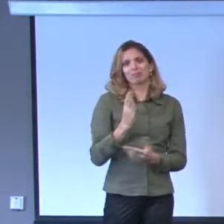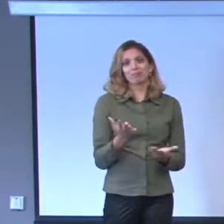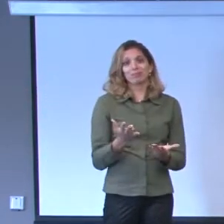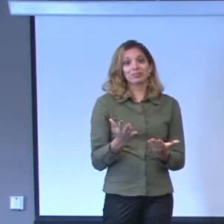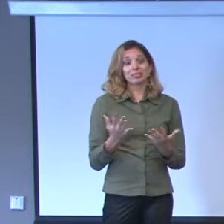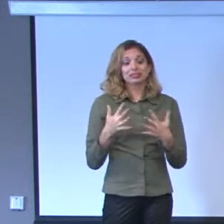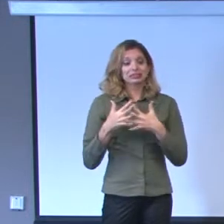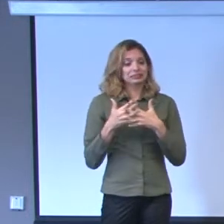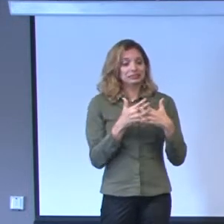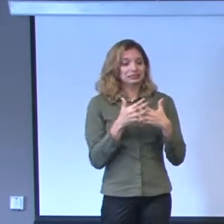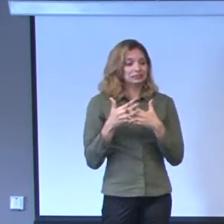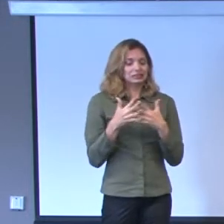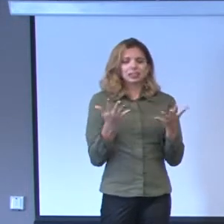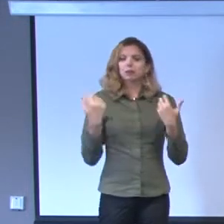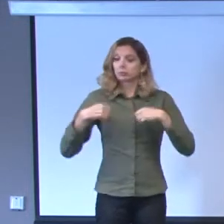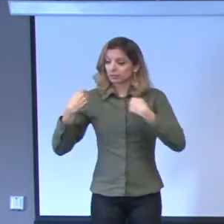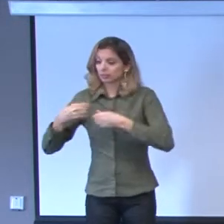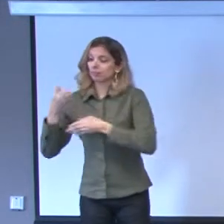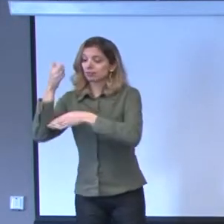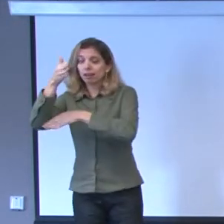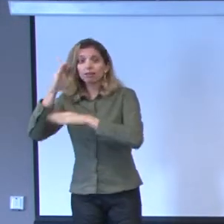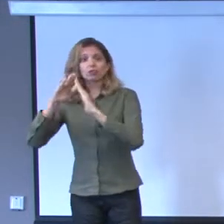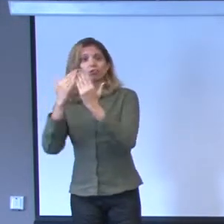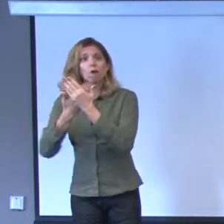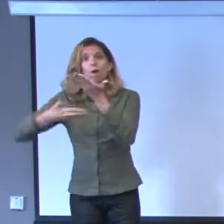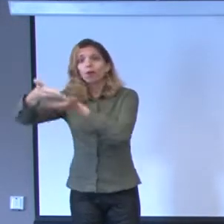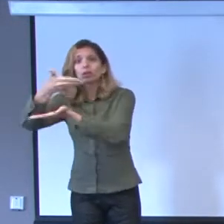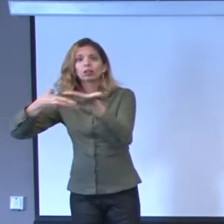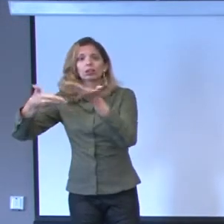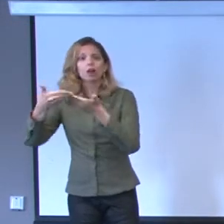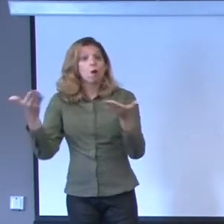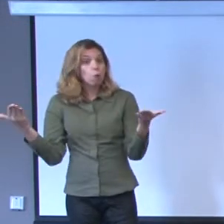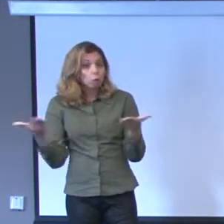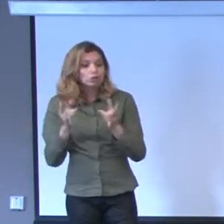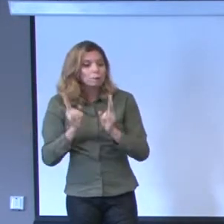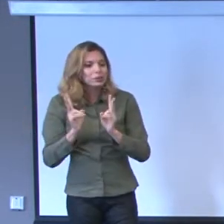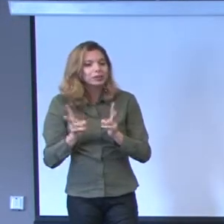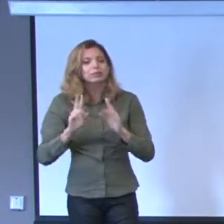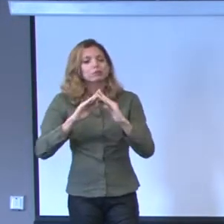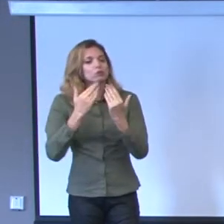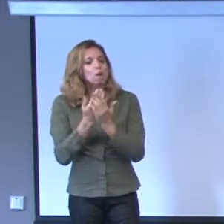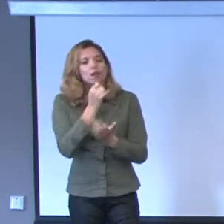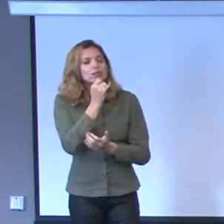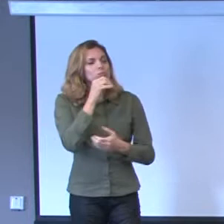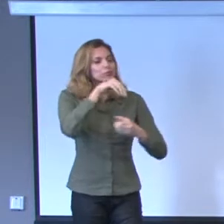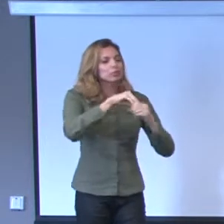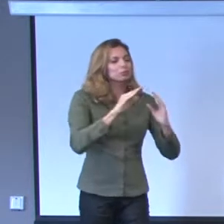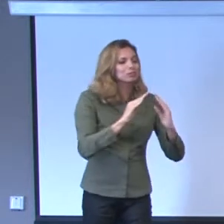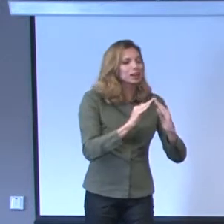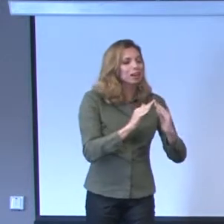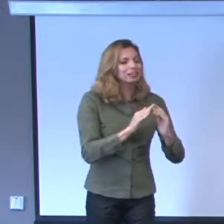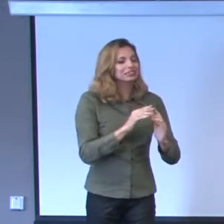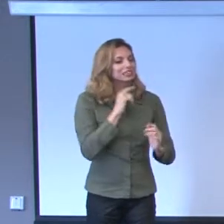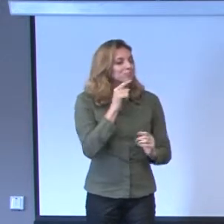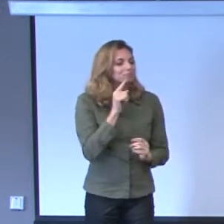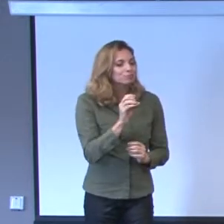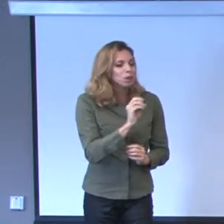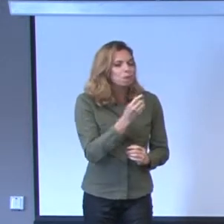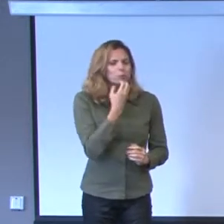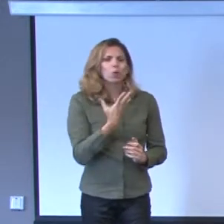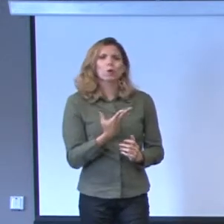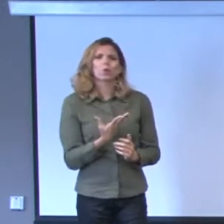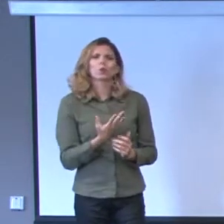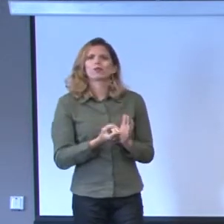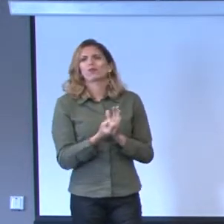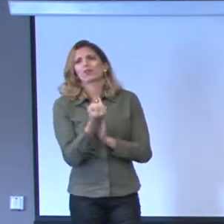lógica perversa, ela existe hoje, mesmo com a escola em casa não regularizada. Né?